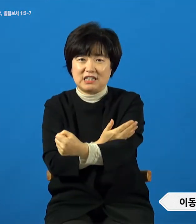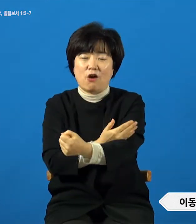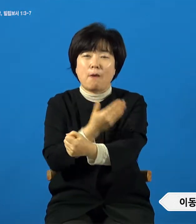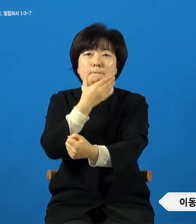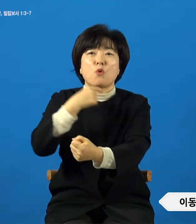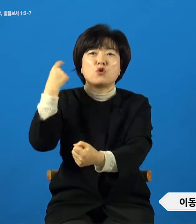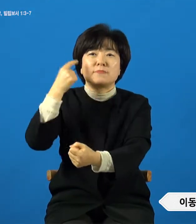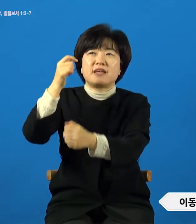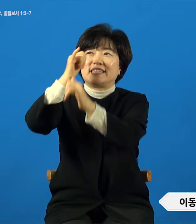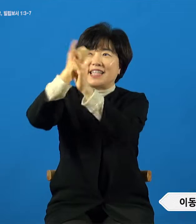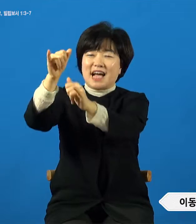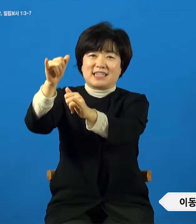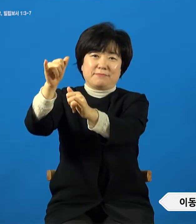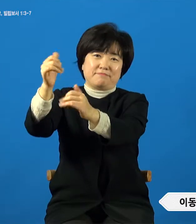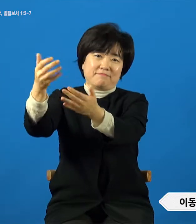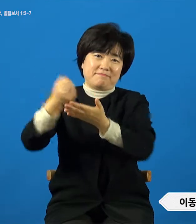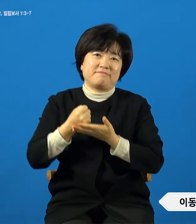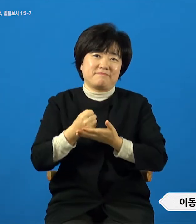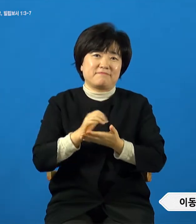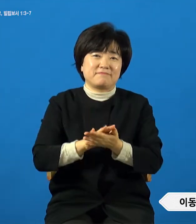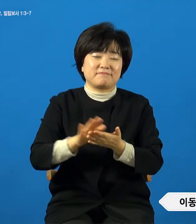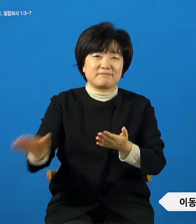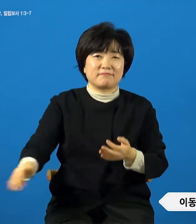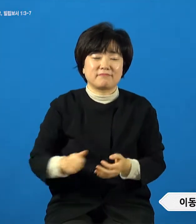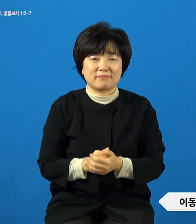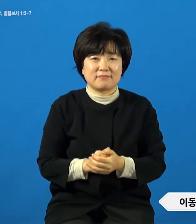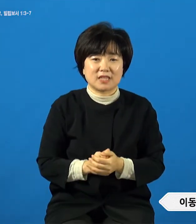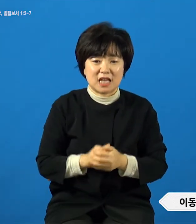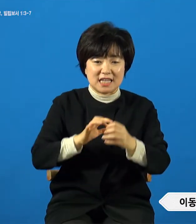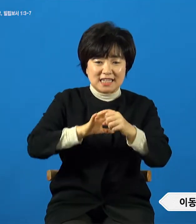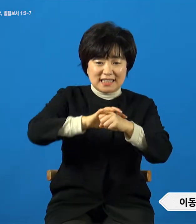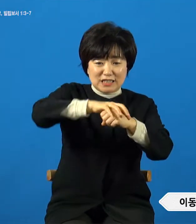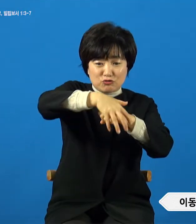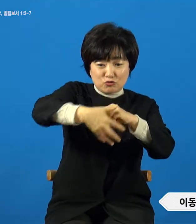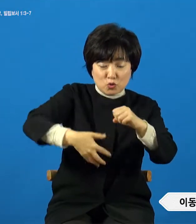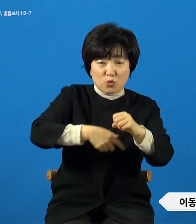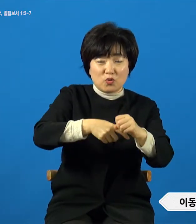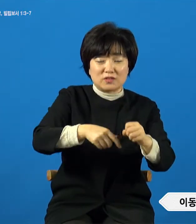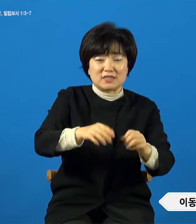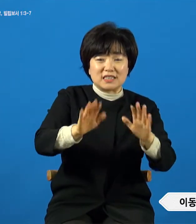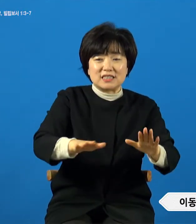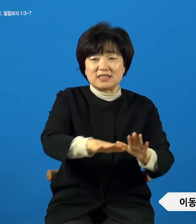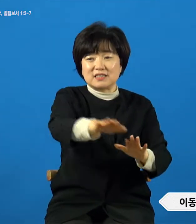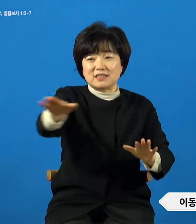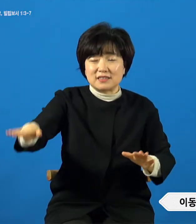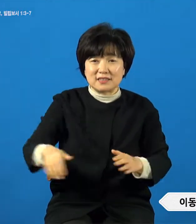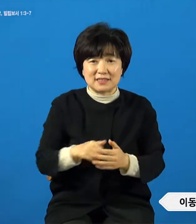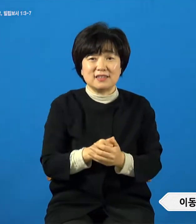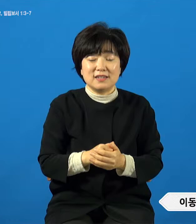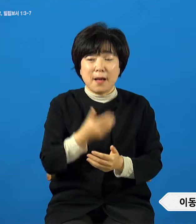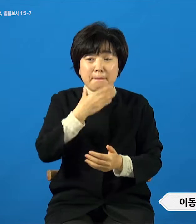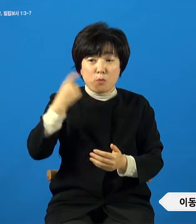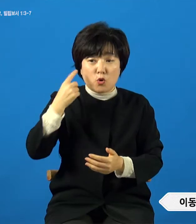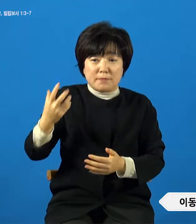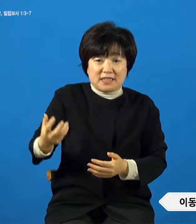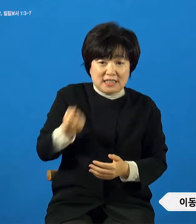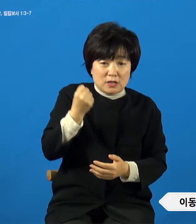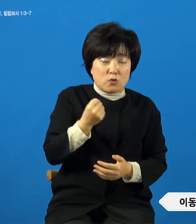상급입니다. 이 여름철 지구촌의 많은 성도들은 이 복음을 들고 단기 선교의 장에 나갈